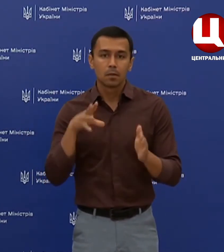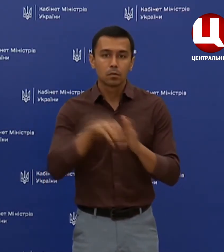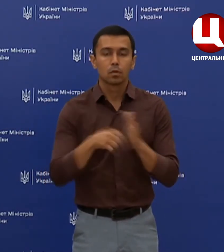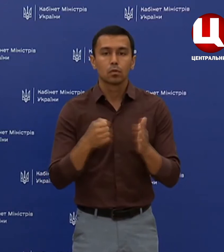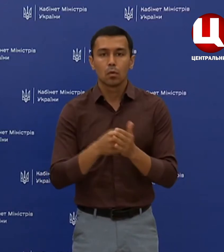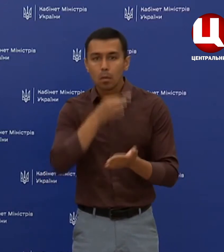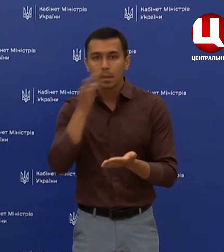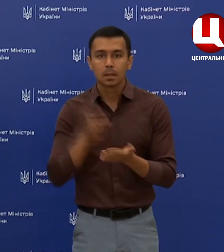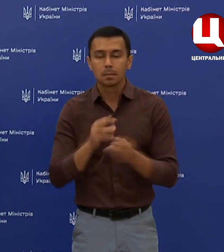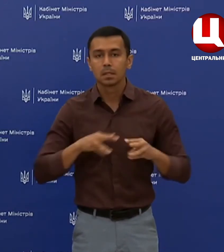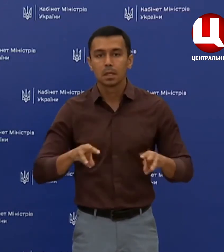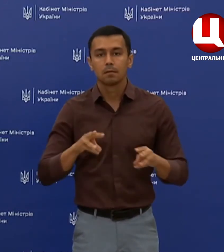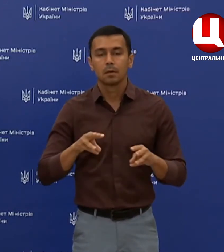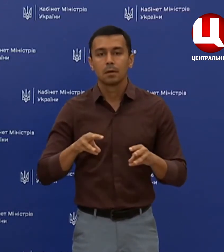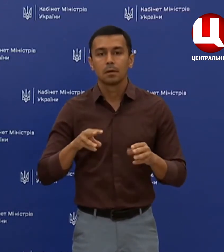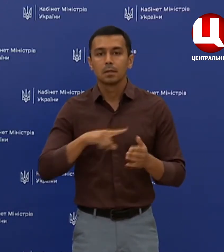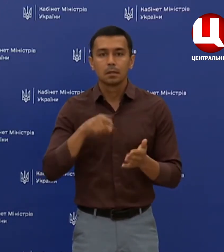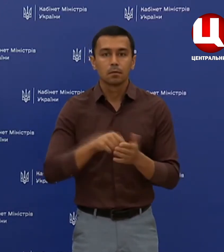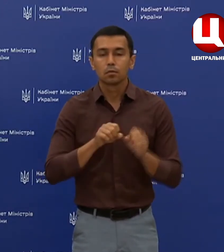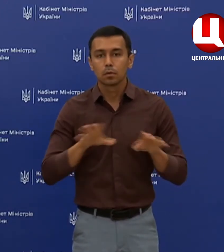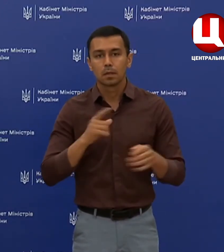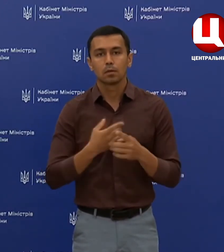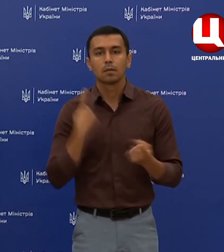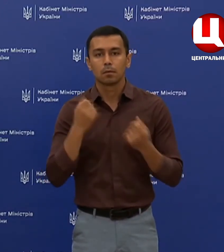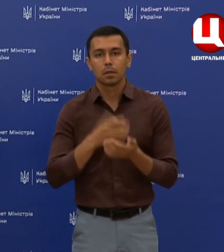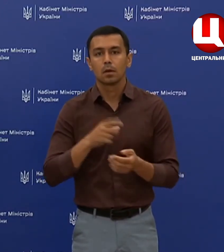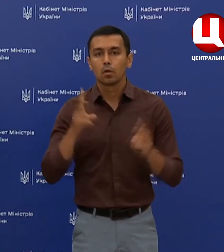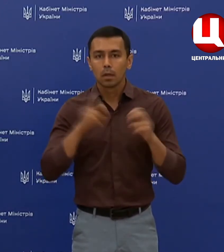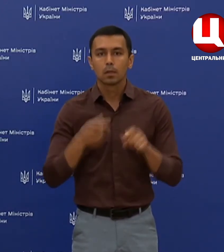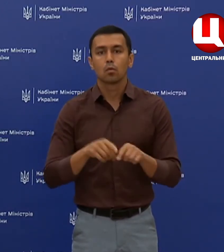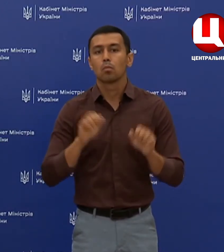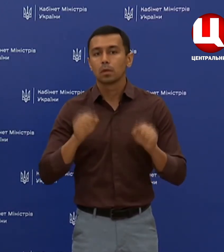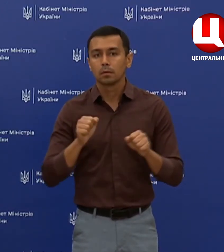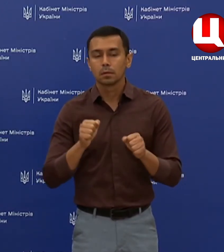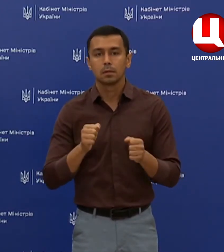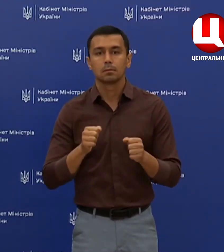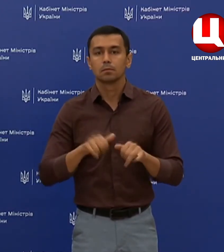до компетенції Міністерства інфраструктури. За нашою інформацією, вони розглядають таку можливість і рухаються в цьому напрямку.